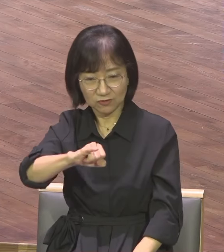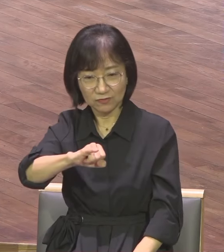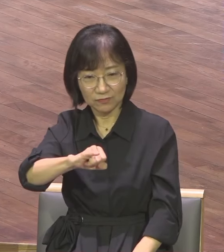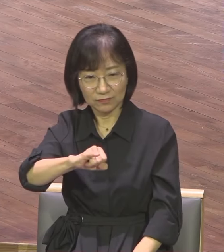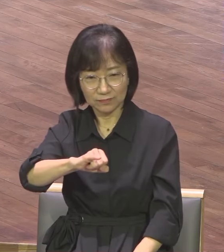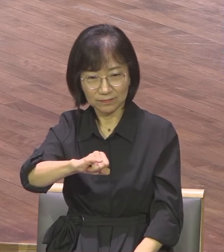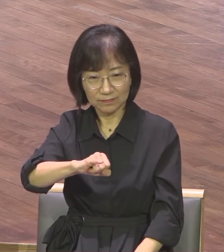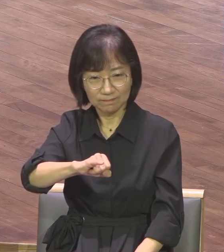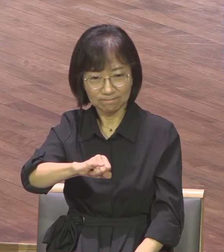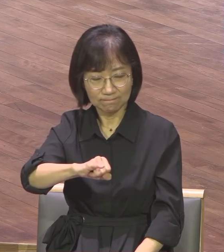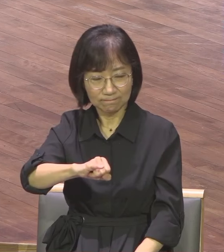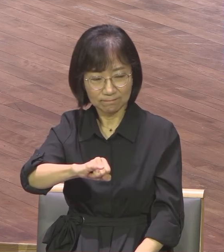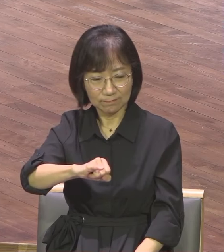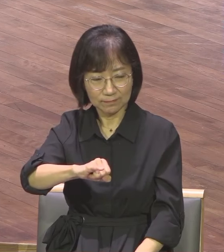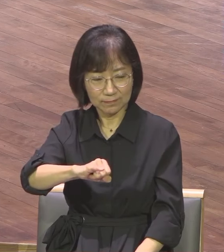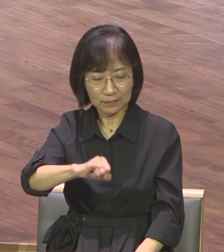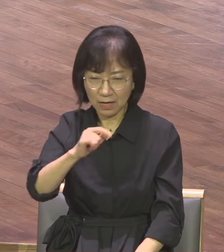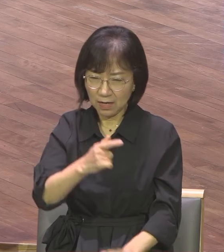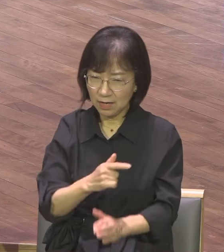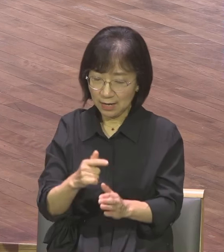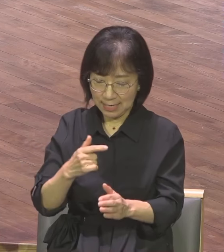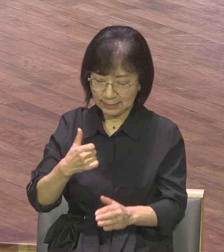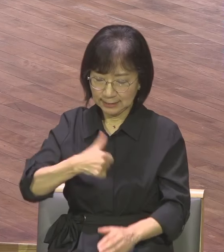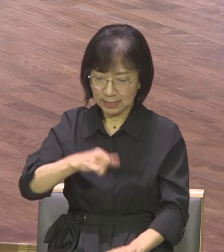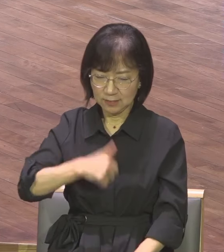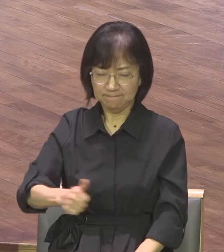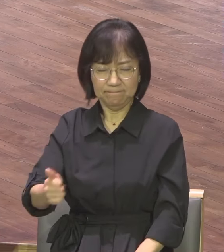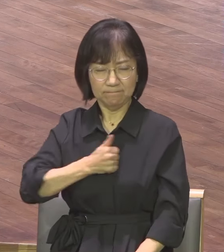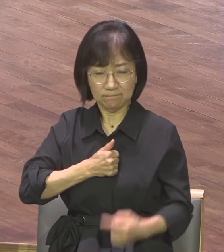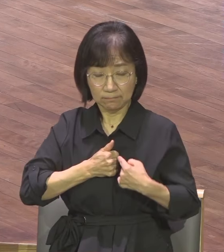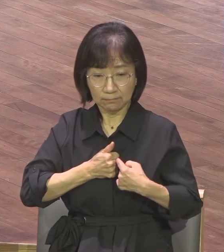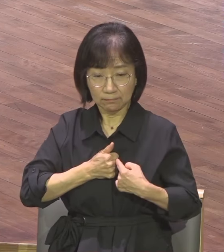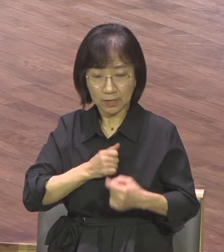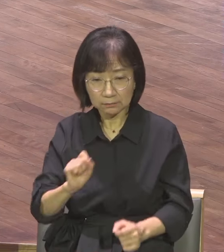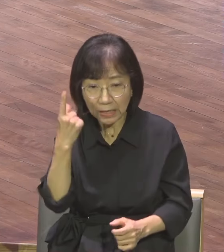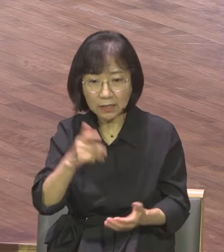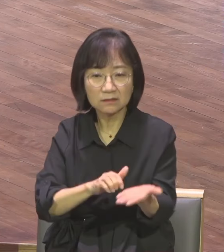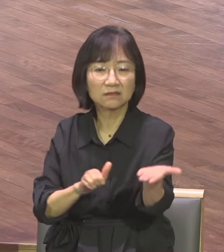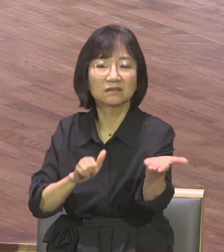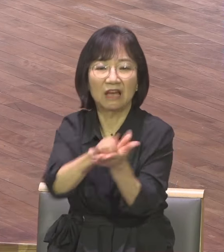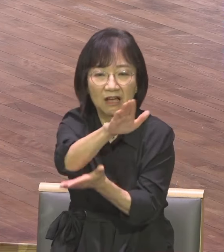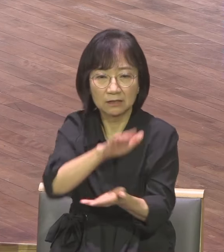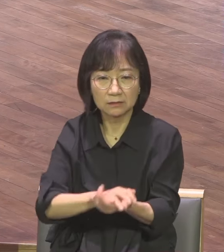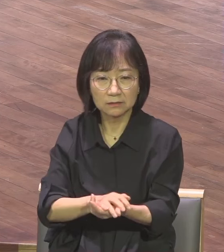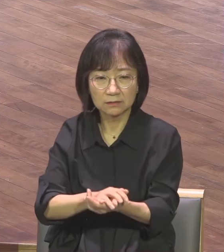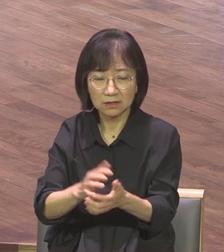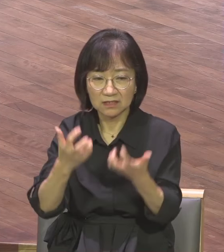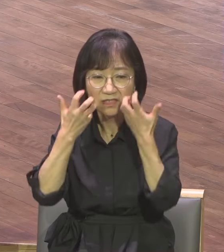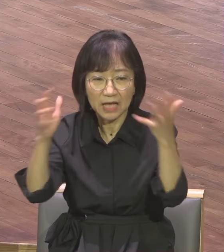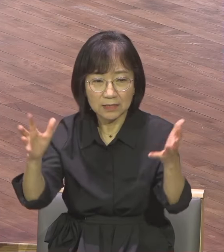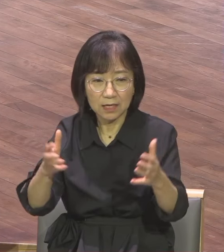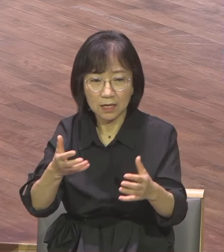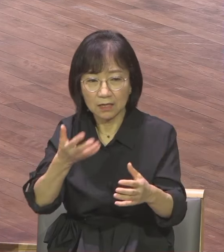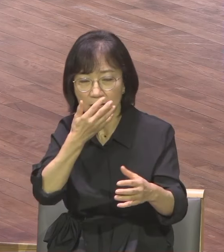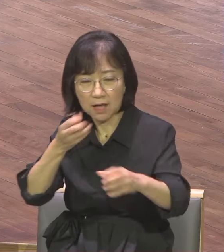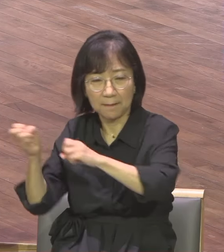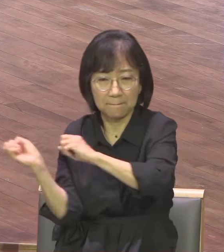이 사실을 하나 믿어서 추방당했고 사자의 밥이 되었고 감옥에 갔고